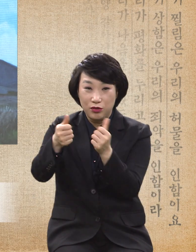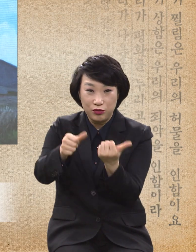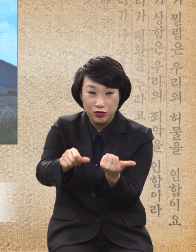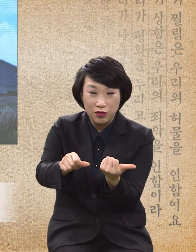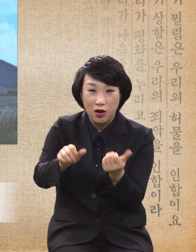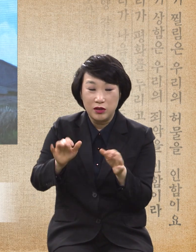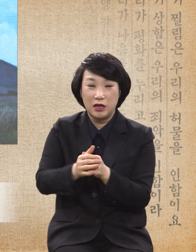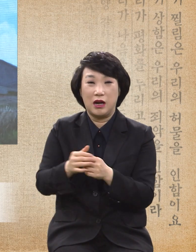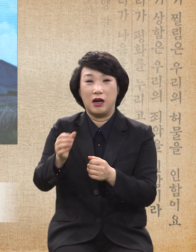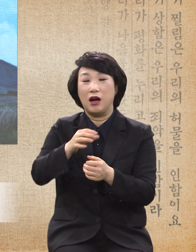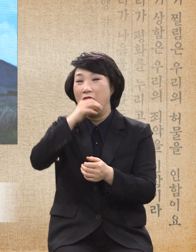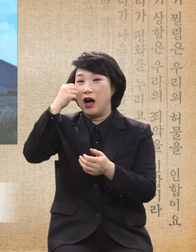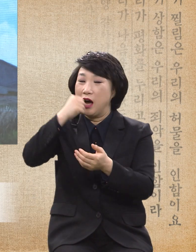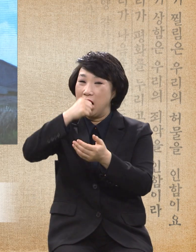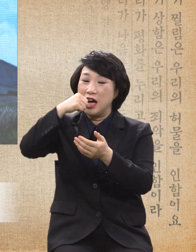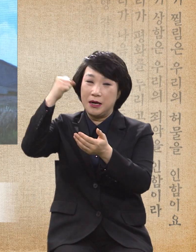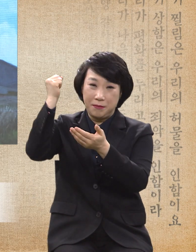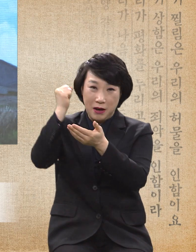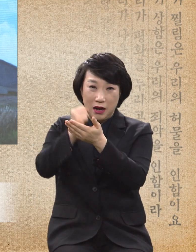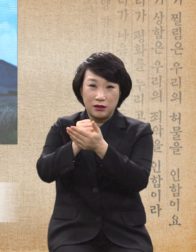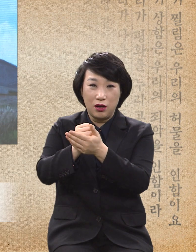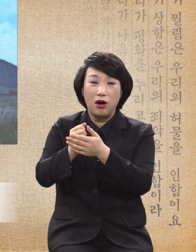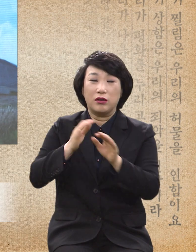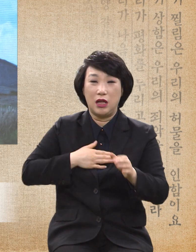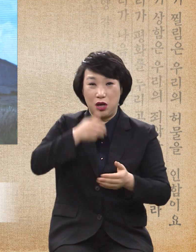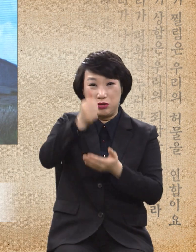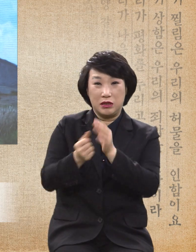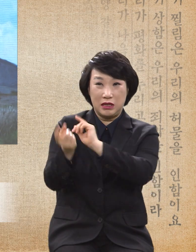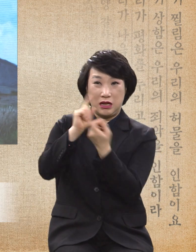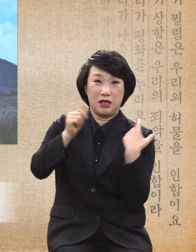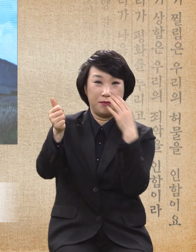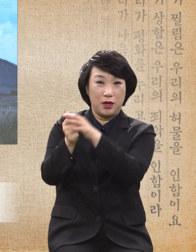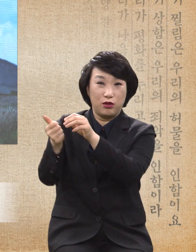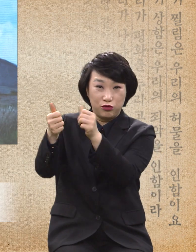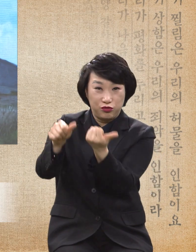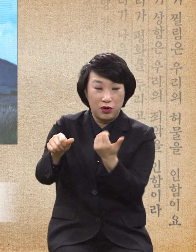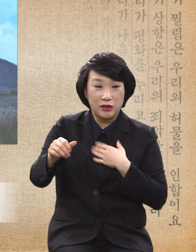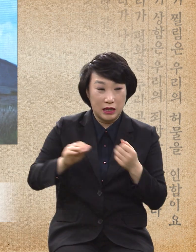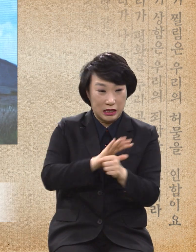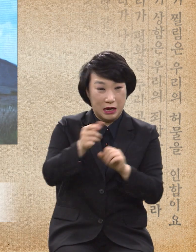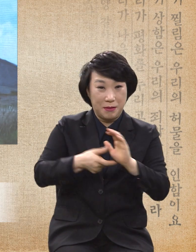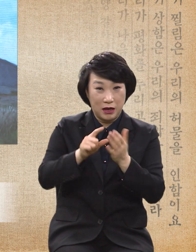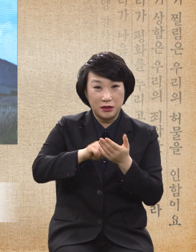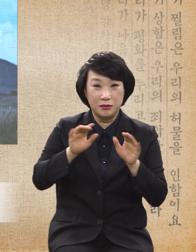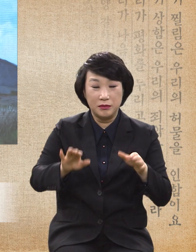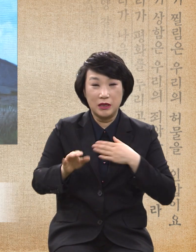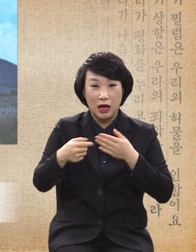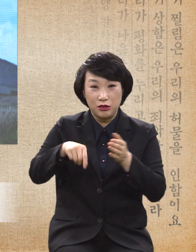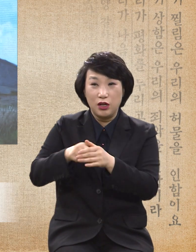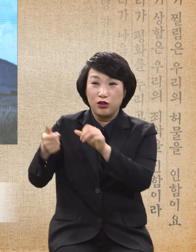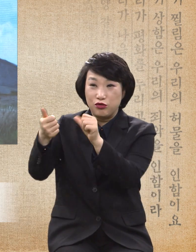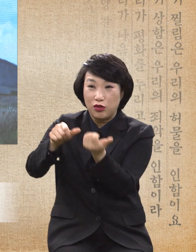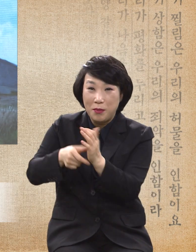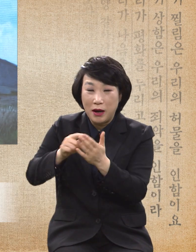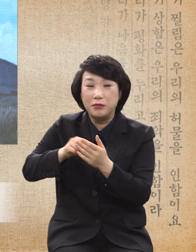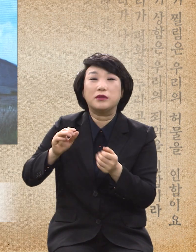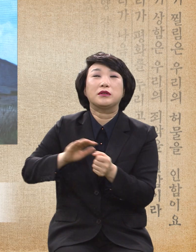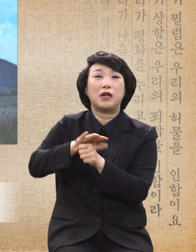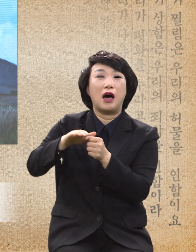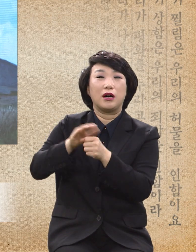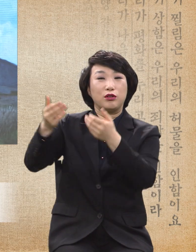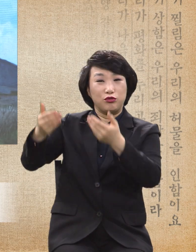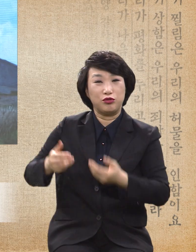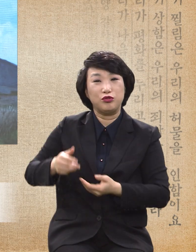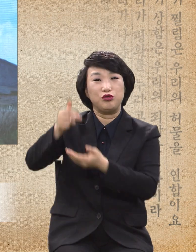십자가에 달려 죽어서 내 죄 담당하고 죽어 너를 사랑할 만큼, 너를 위해서 죽을 만큼 사랑하신 분을